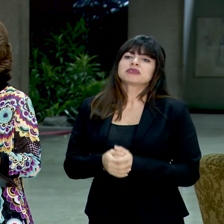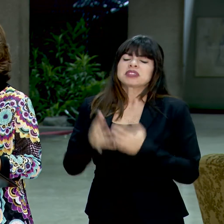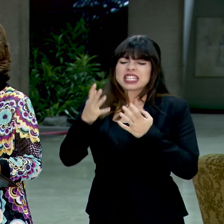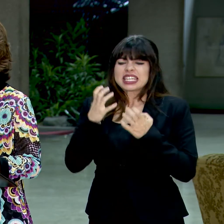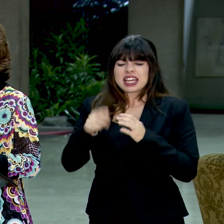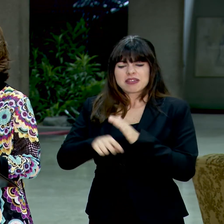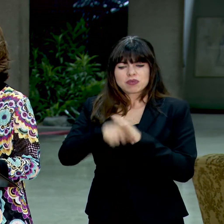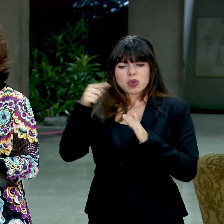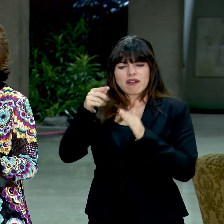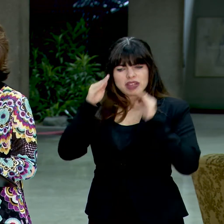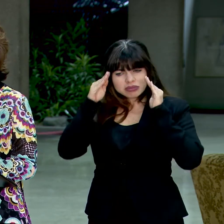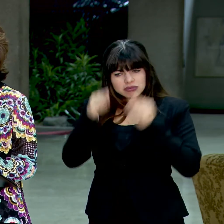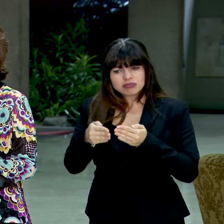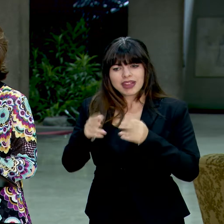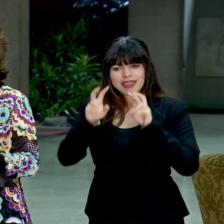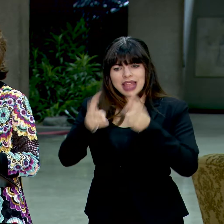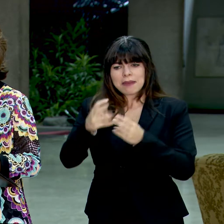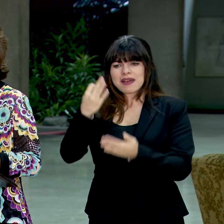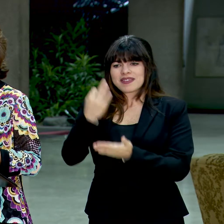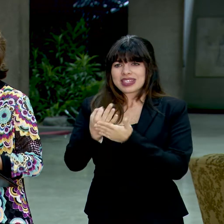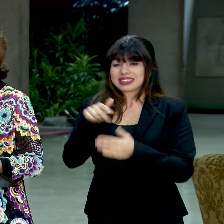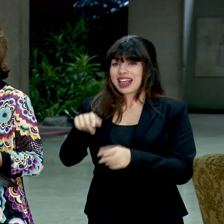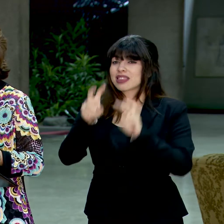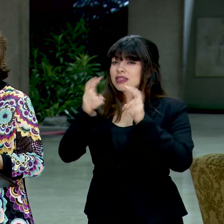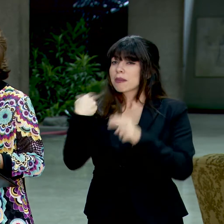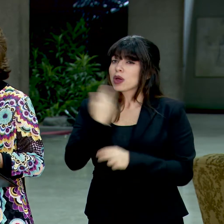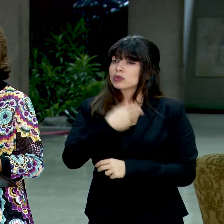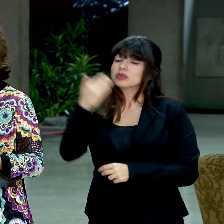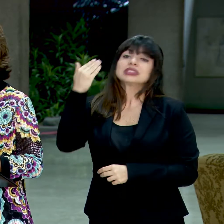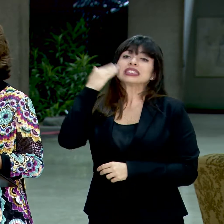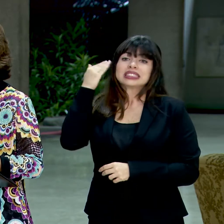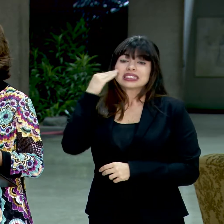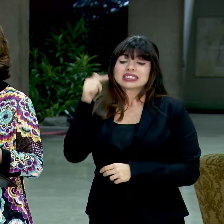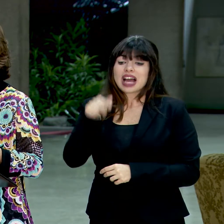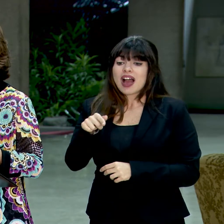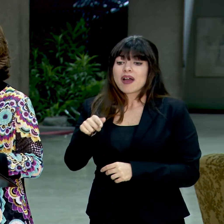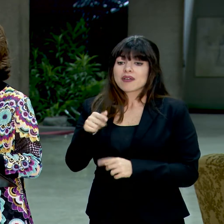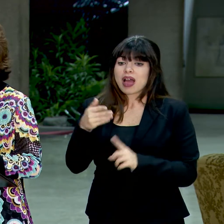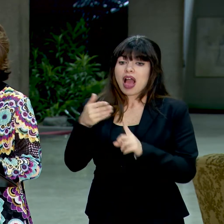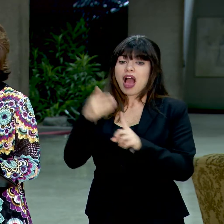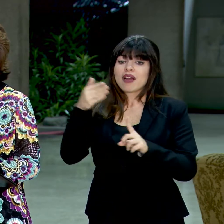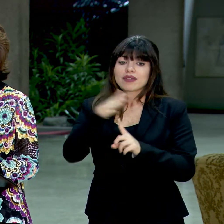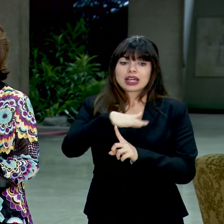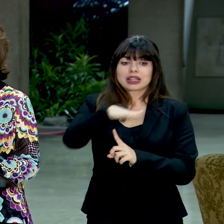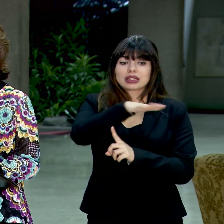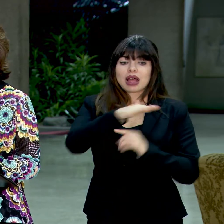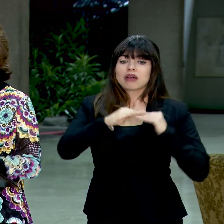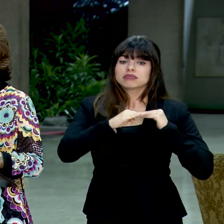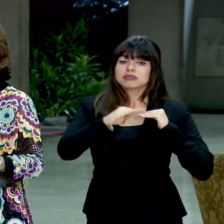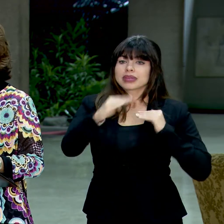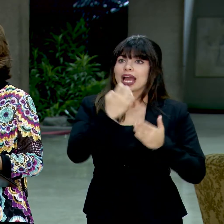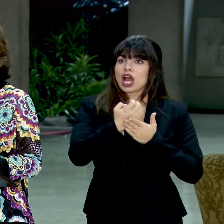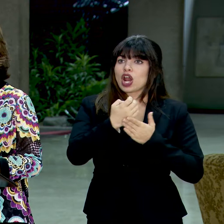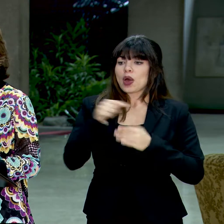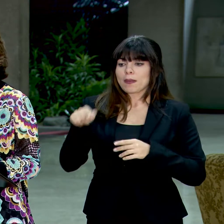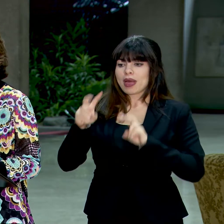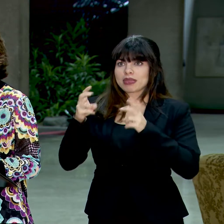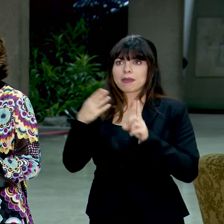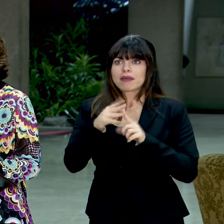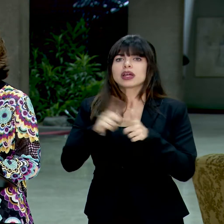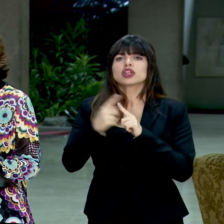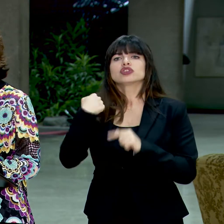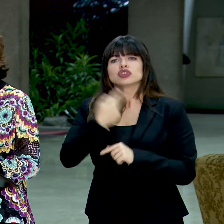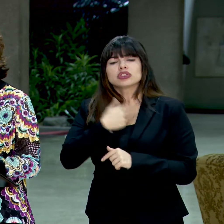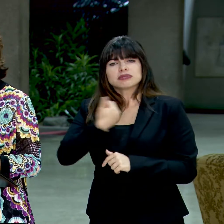entrarle al tema fiscal, un tema que sabemos que gravita sobre la estabilidad de nuestra economía, es que también nos